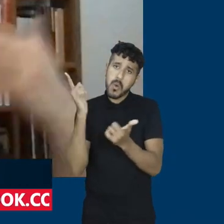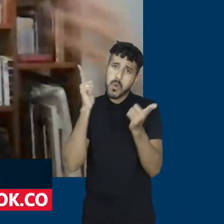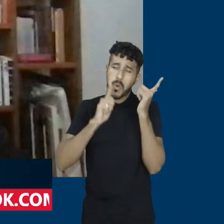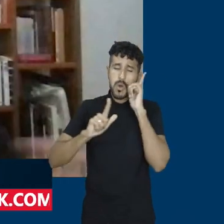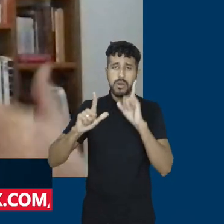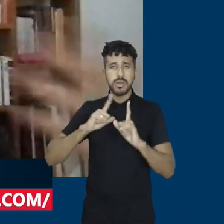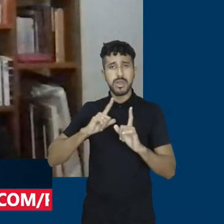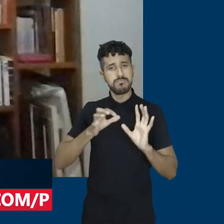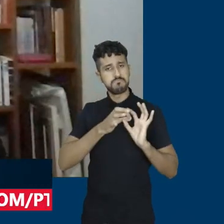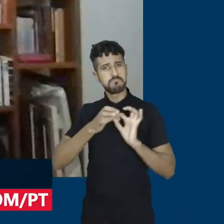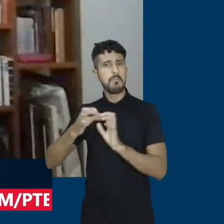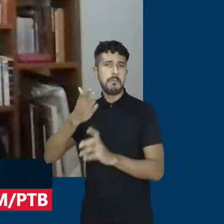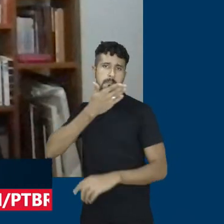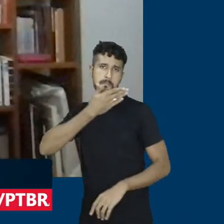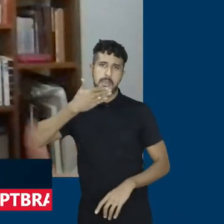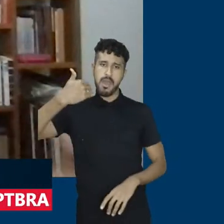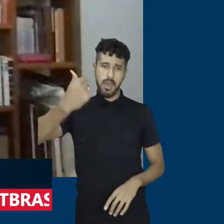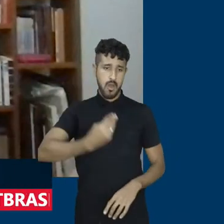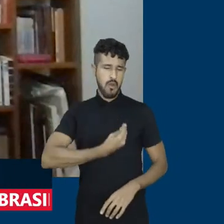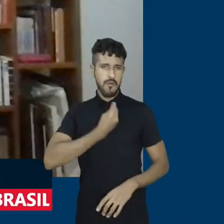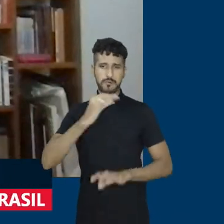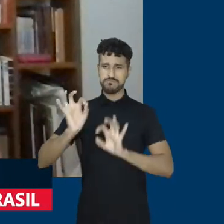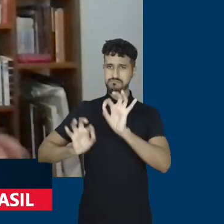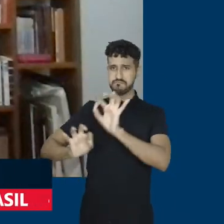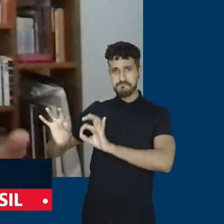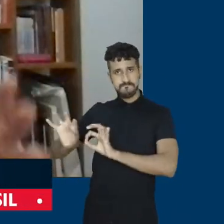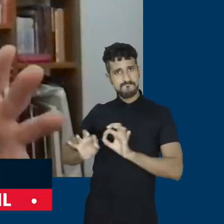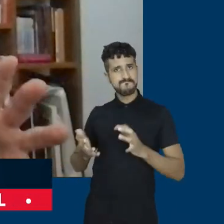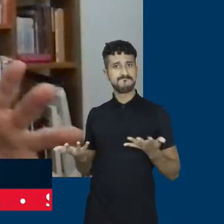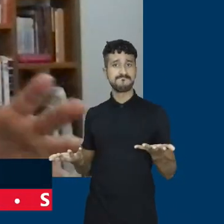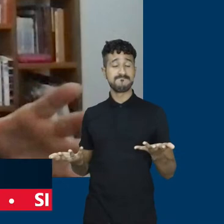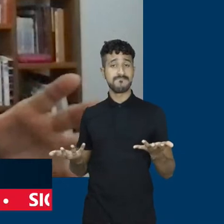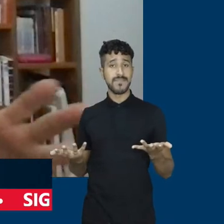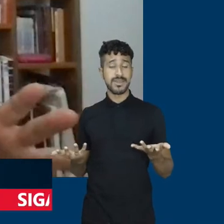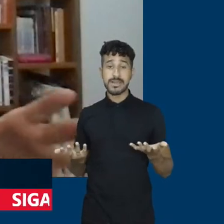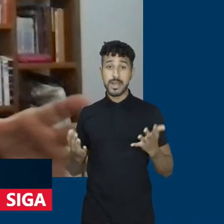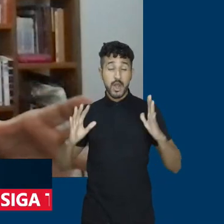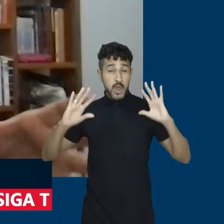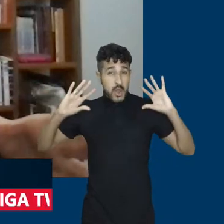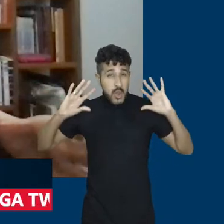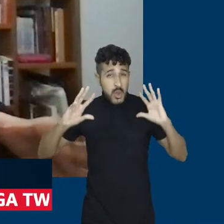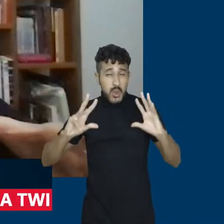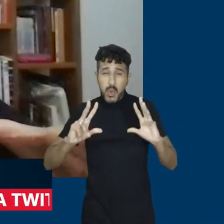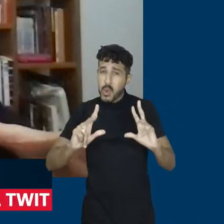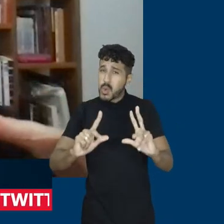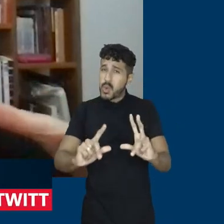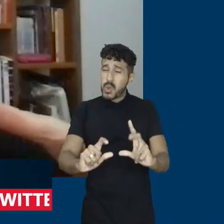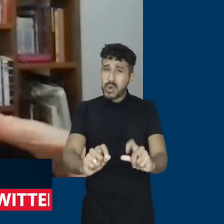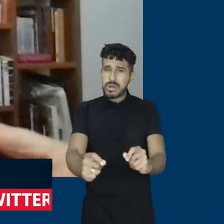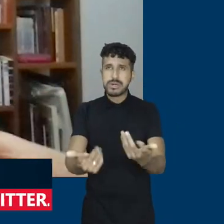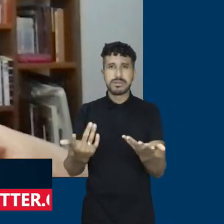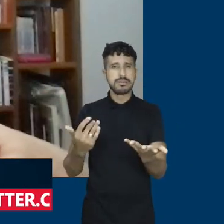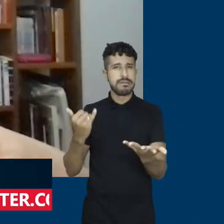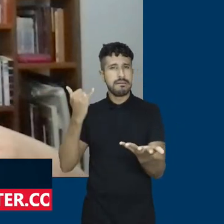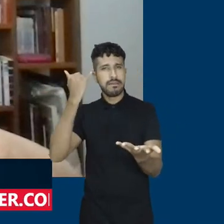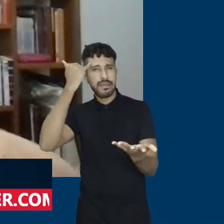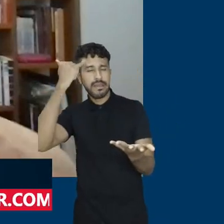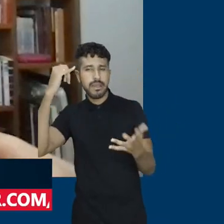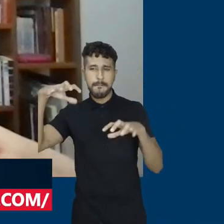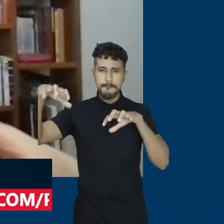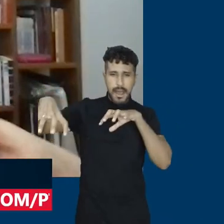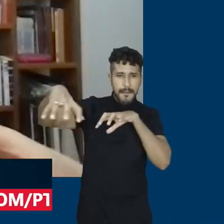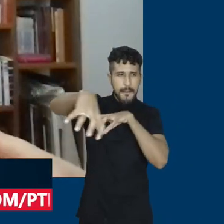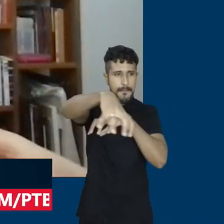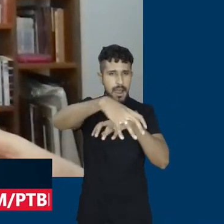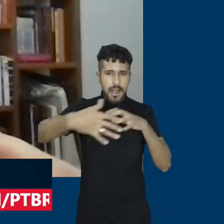criar condições, né, de se organizar melhor. Então, toda essa ideia de uma rede de